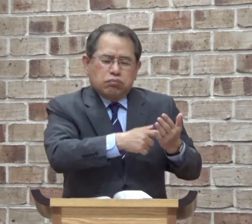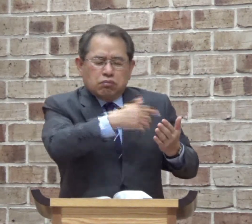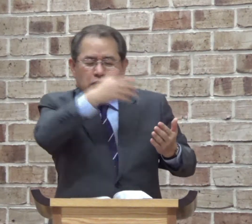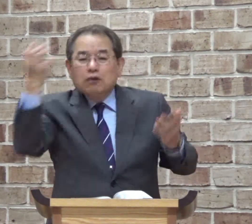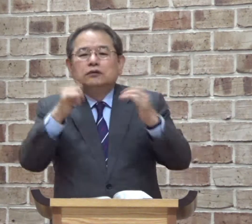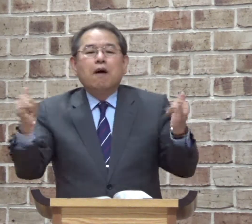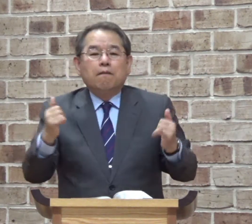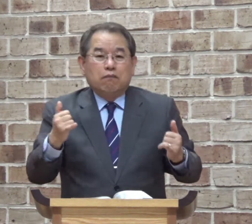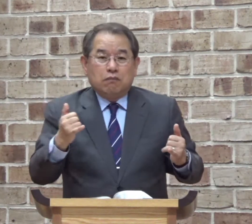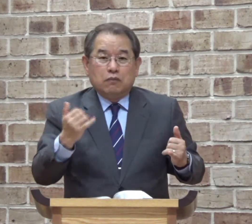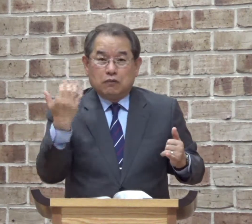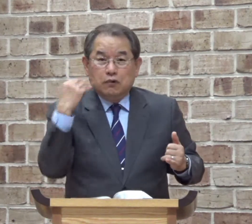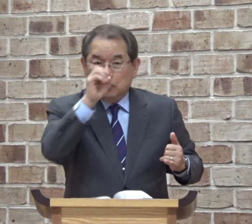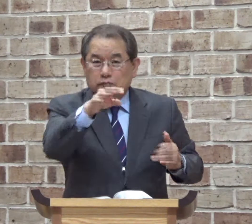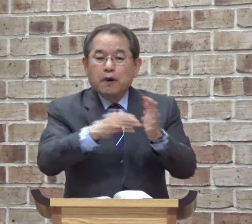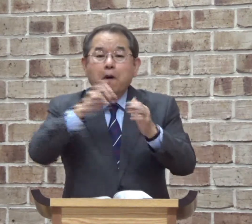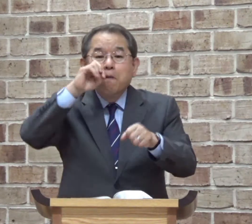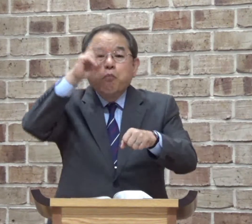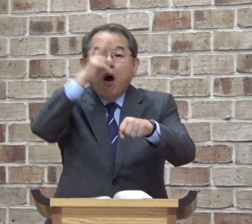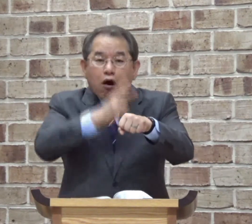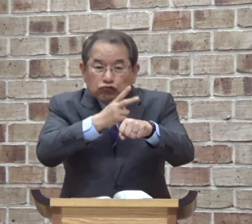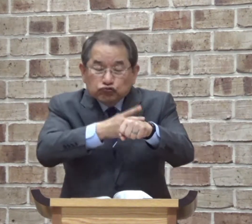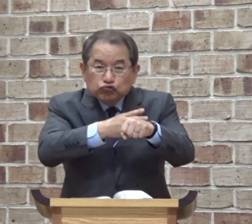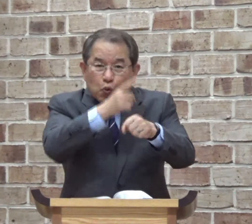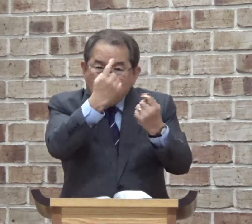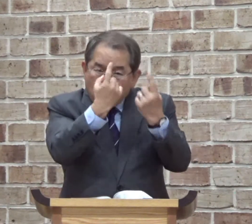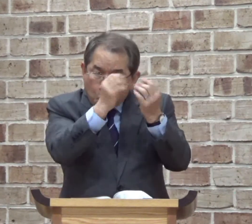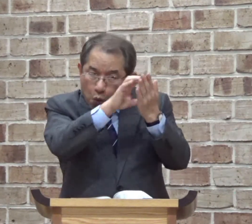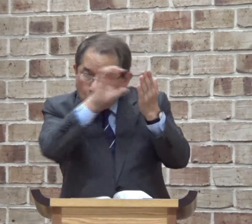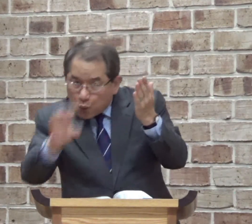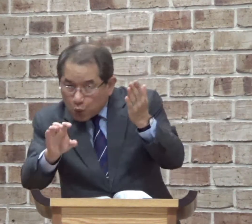쓰고 기독교계에 큰 영향력을 준 사람으로 남았습니다.